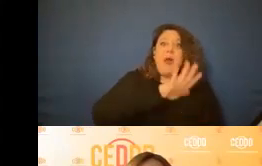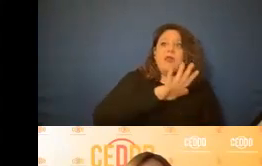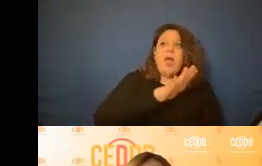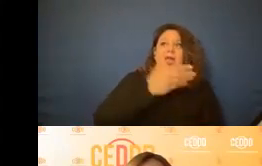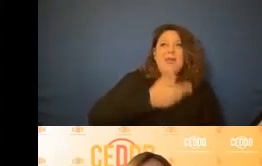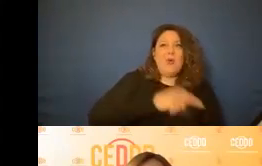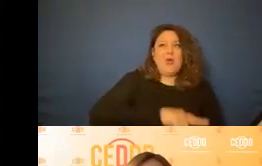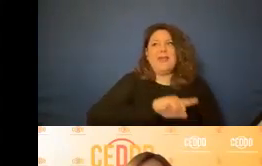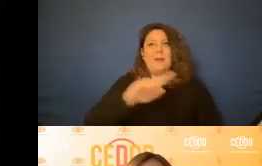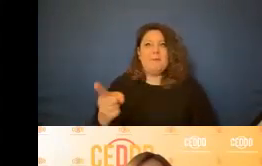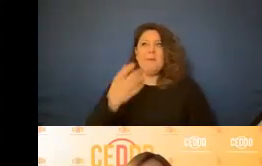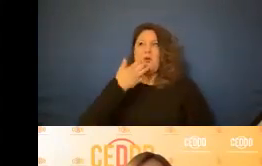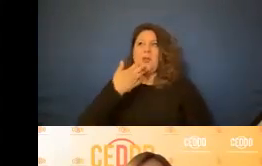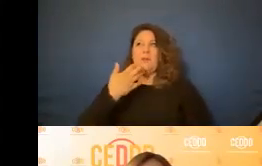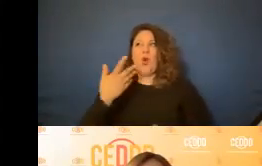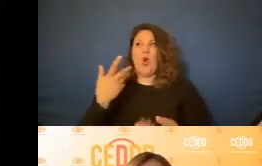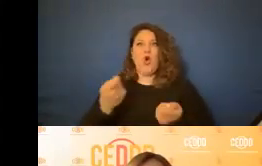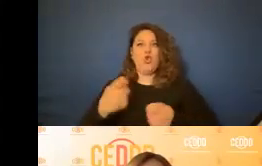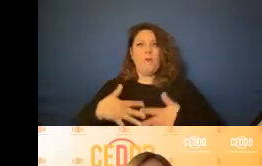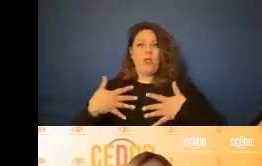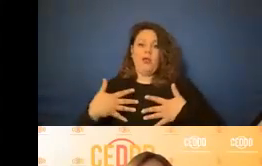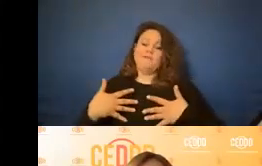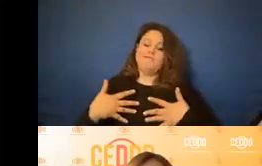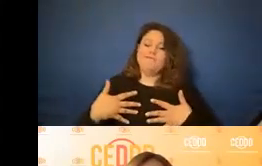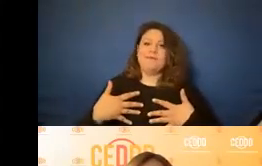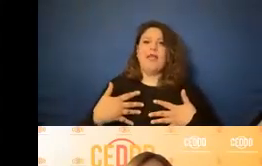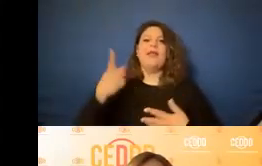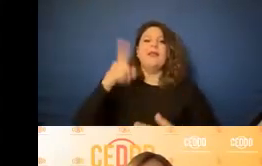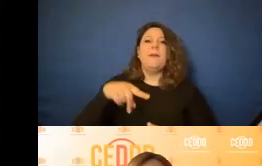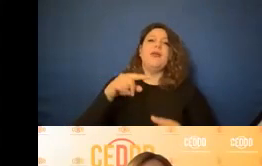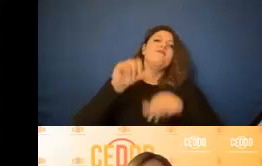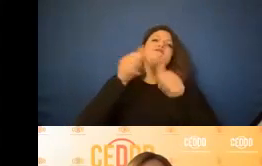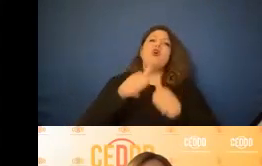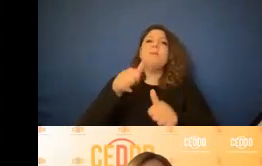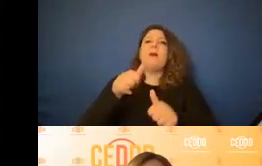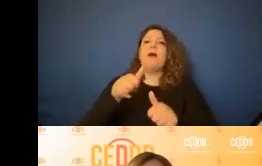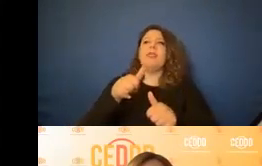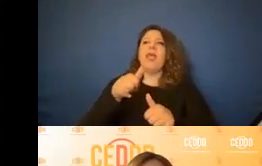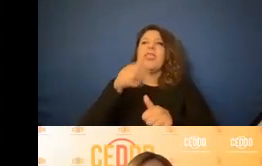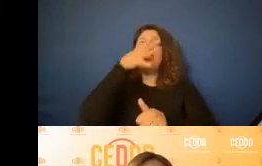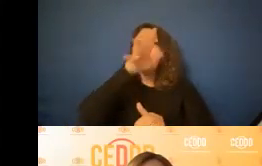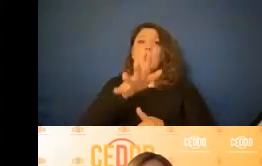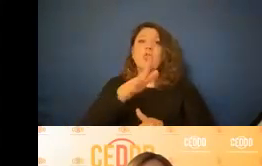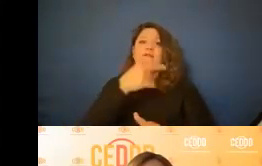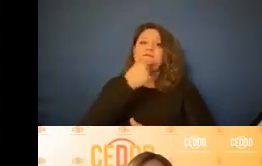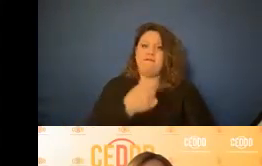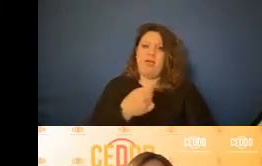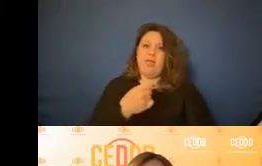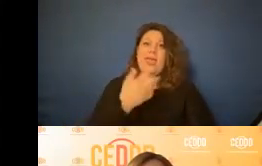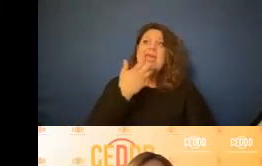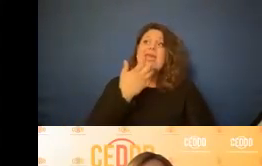un ambiente de seguridad en el aula. Mecanismos de denuncia fáciles y si puede ser que no se entere todo el